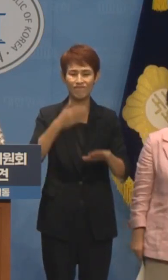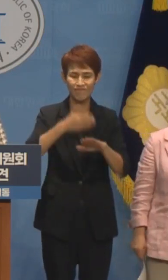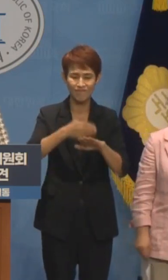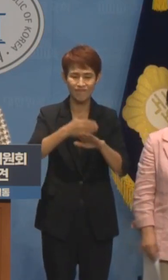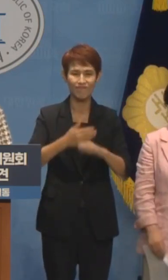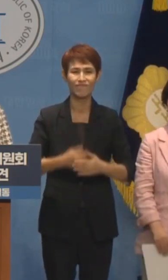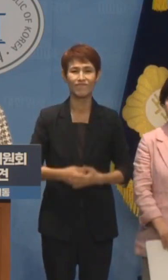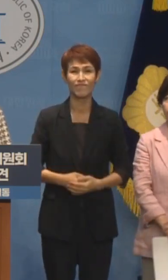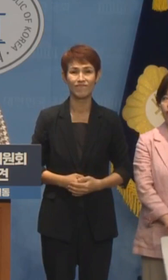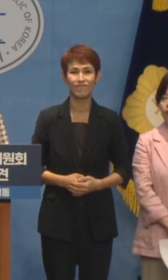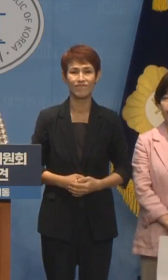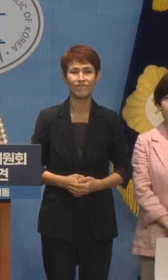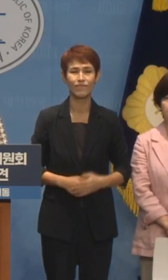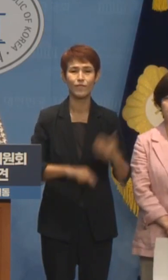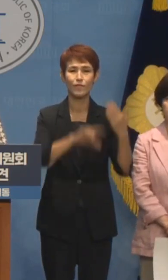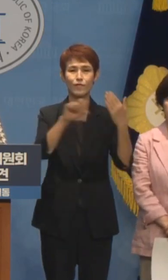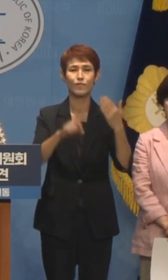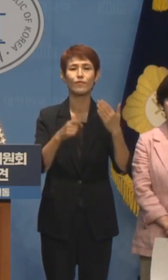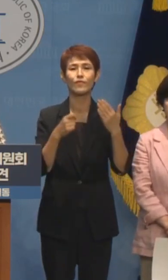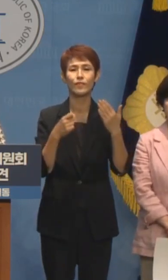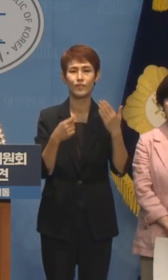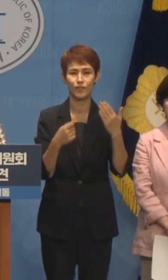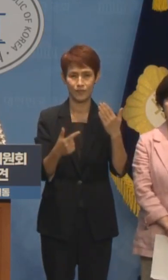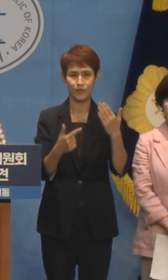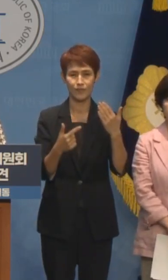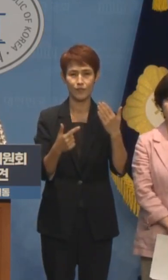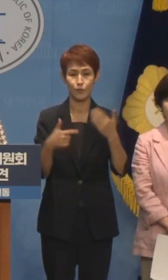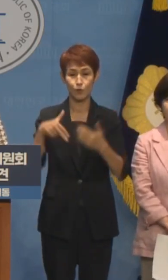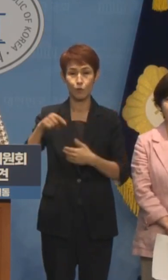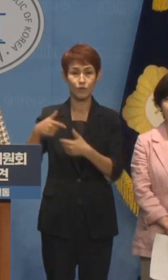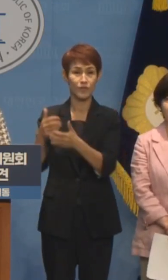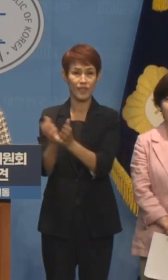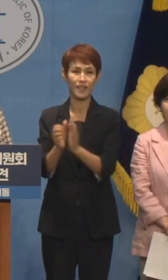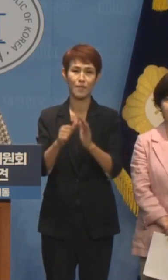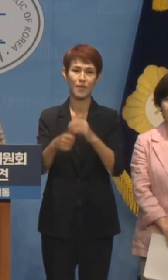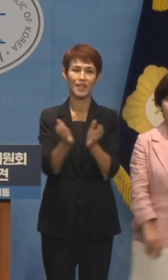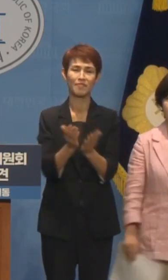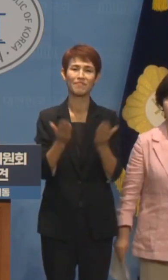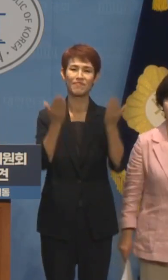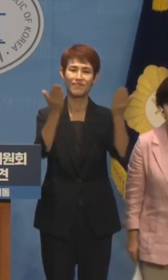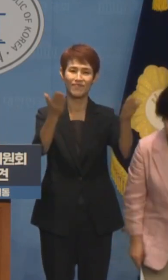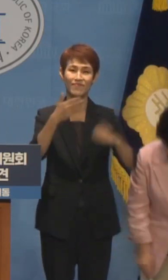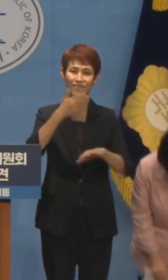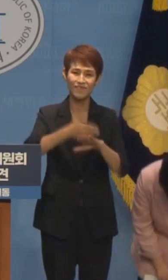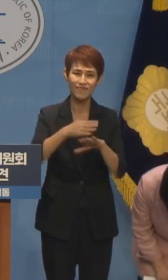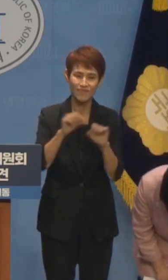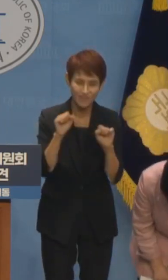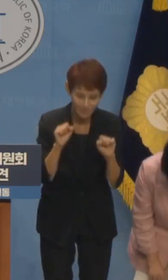1924년 9월 6일 조국 혁신당 원내 대표단 고맙습니다